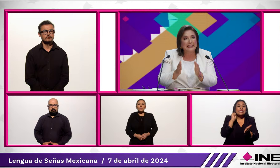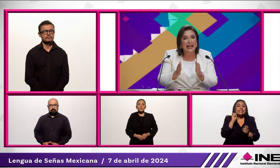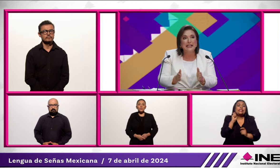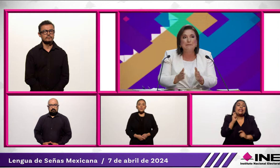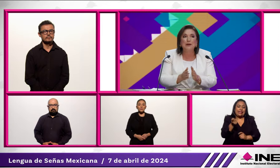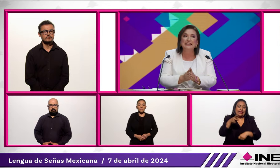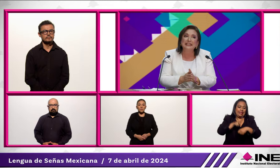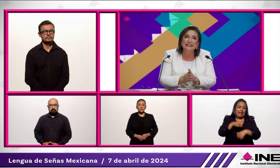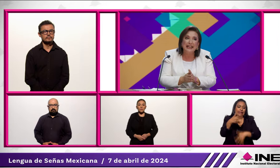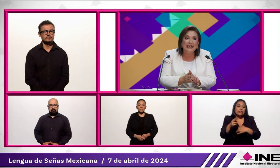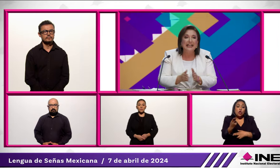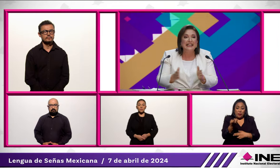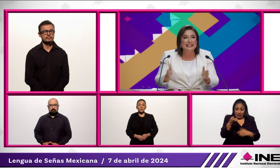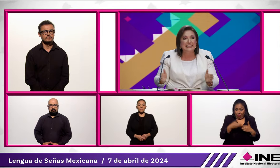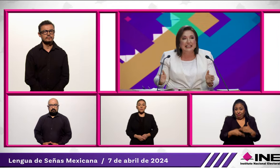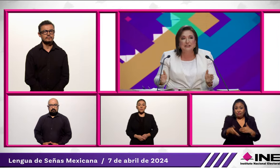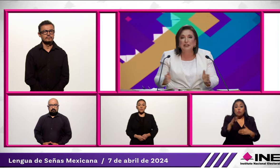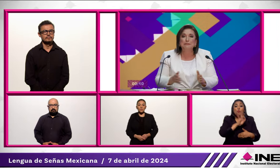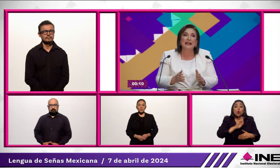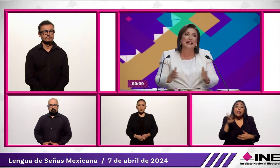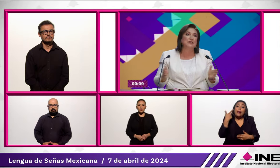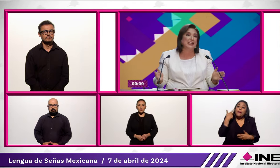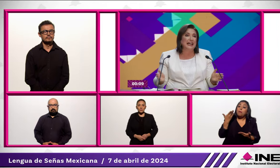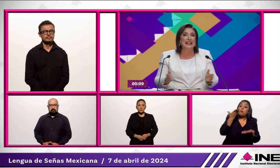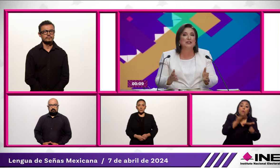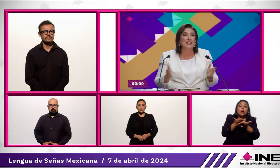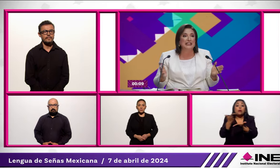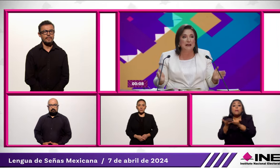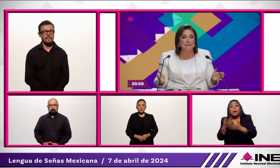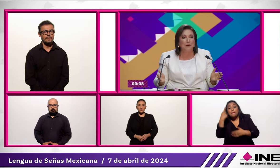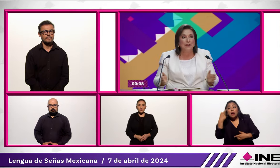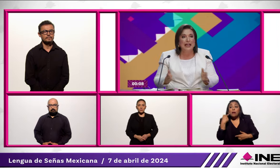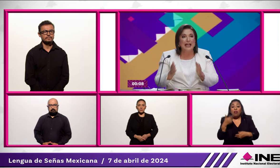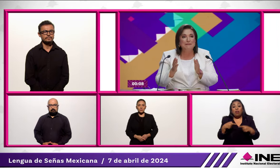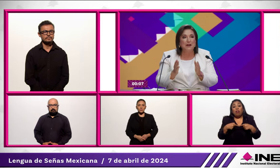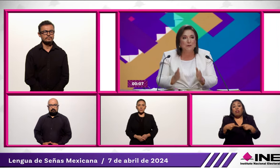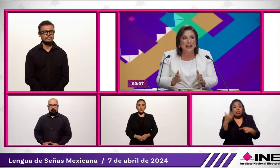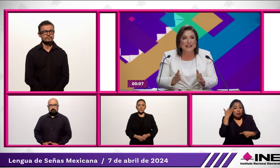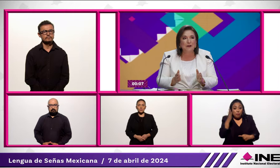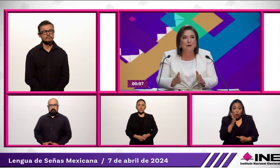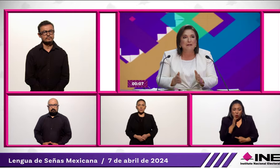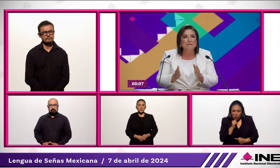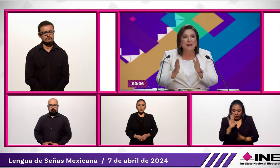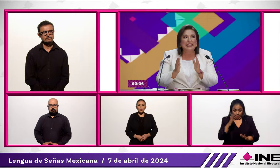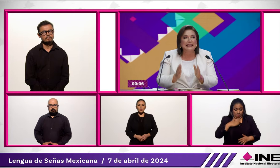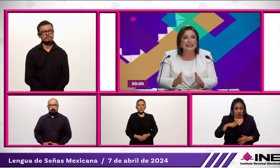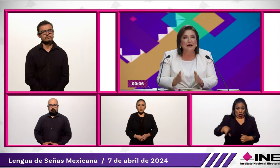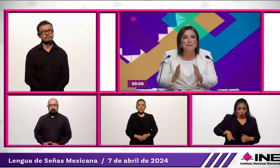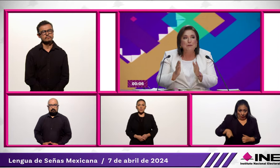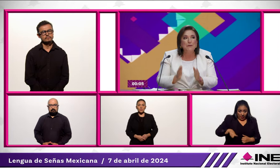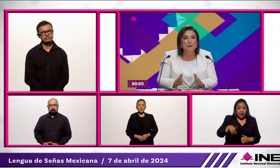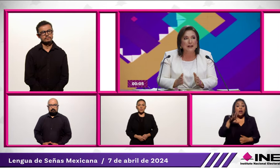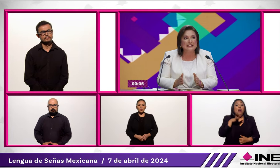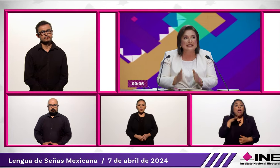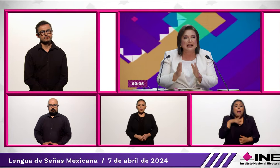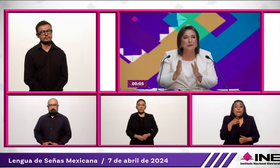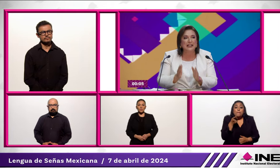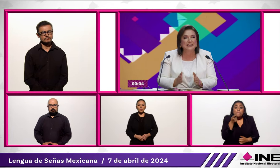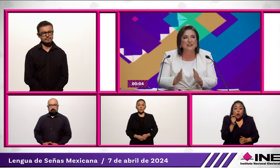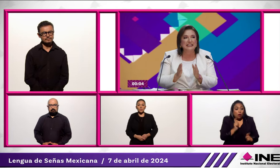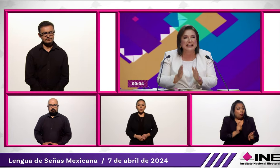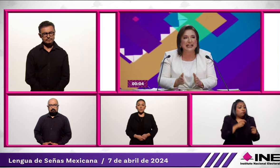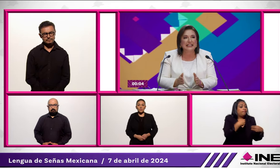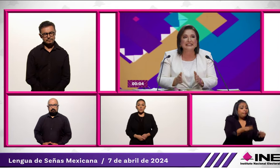a partir de ahí puedes hacer licitaciones para que no te digan que no da tiempo. En mi gobierno van a ser muy pocas